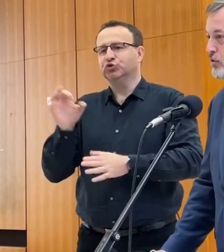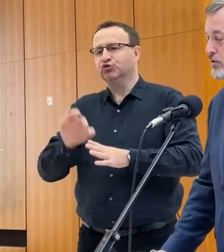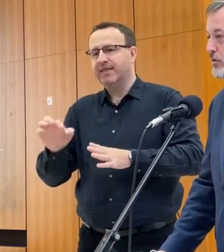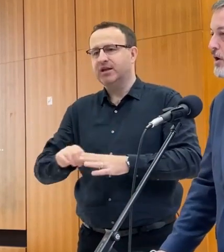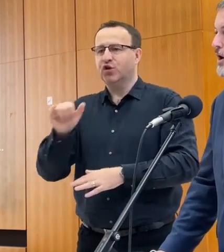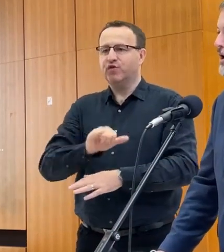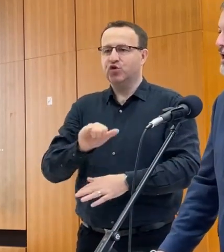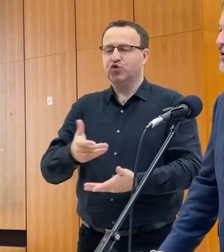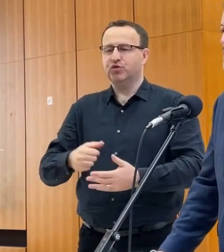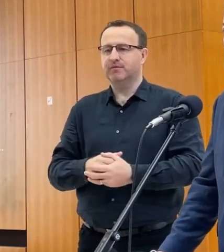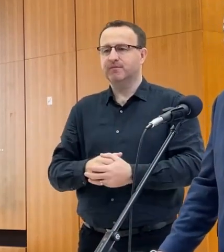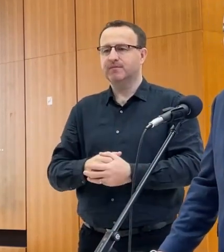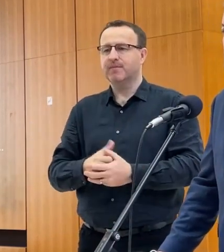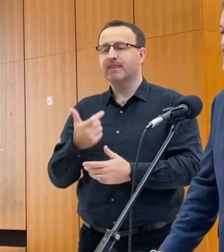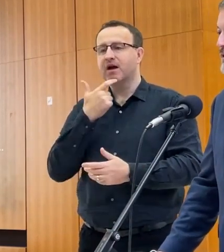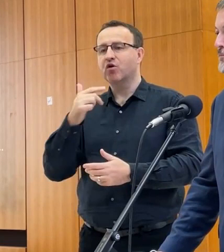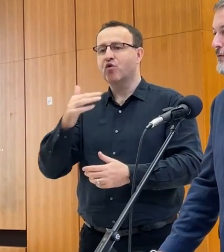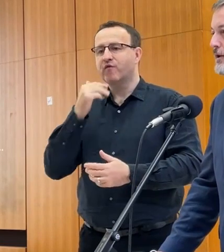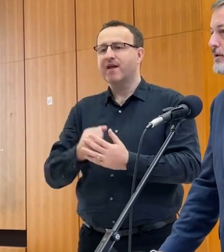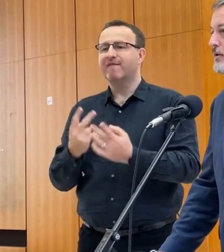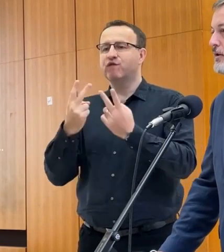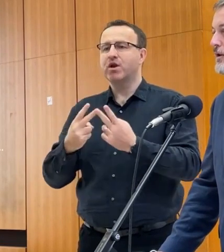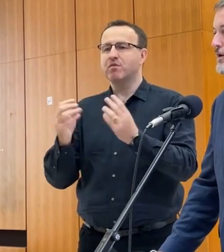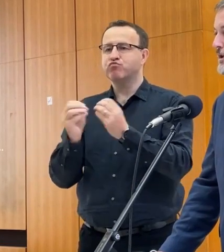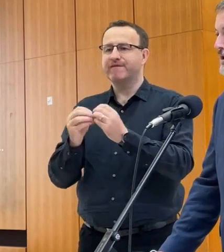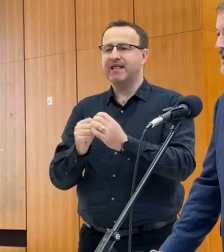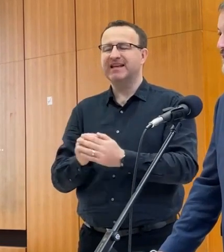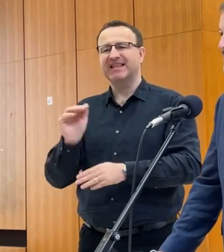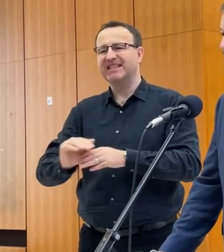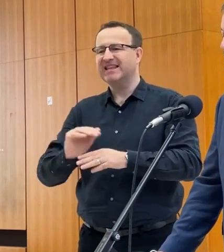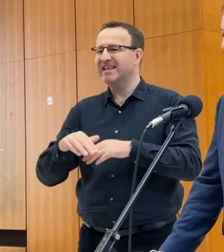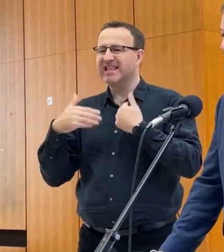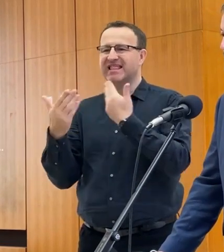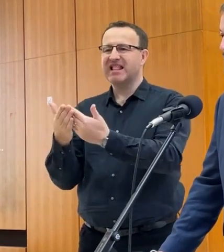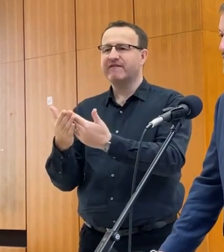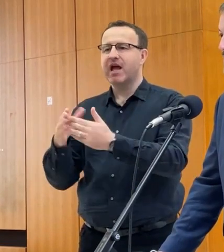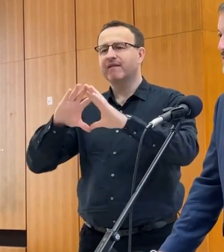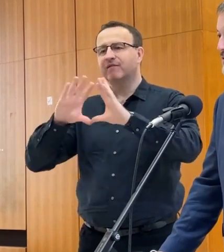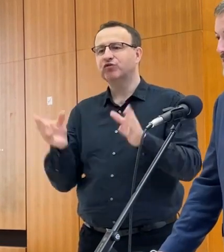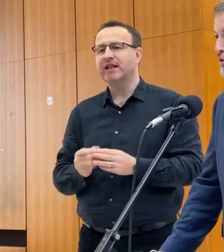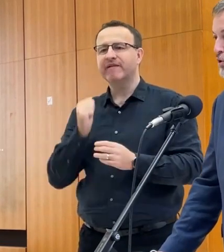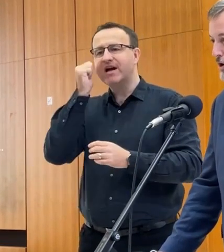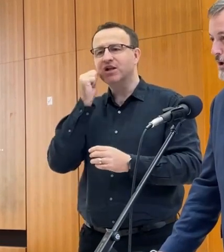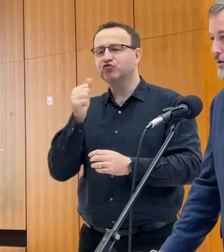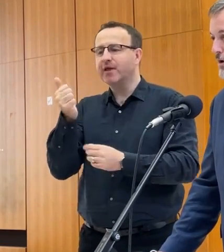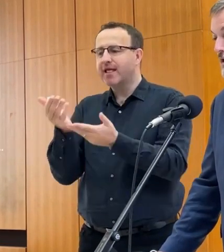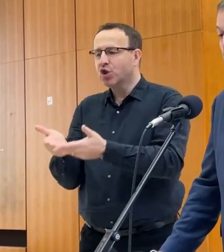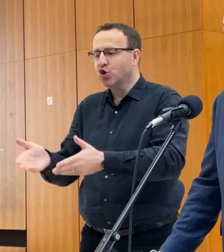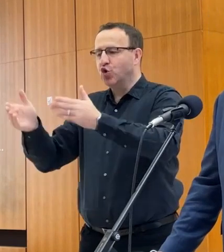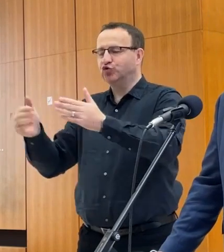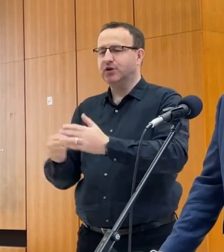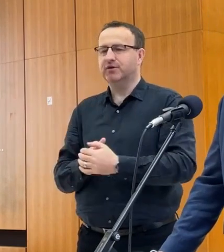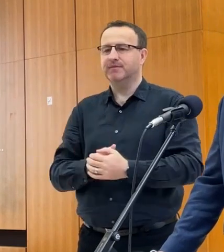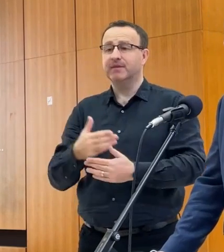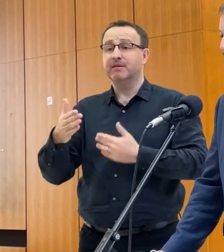šetriť na dôchodok. Ako hovorieva Warren Buffett, nikdy nedávaj všetky vajíčka do jedného košíka a